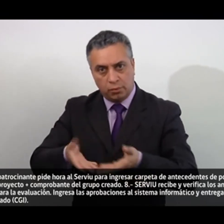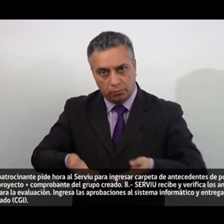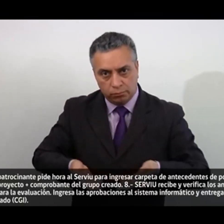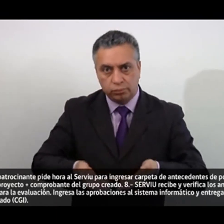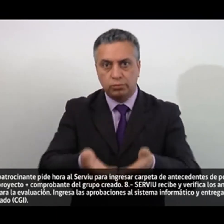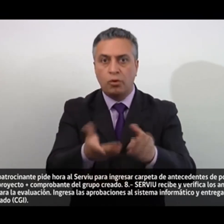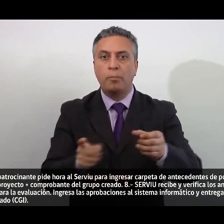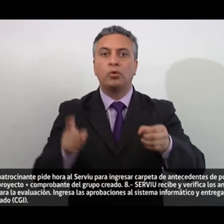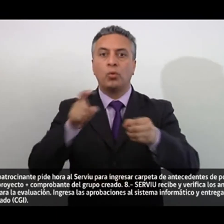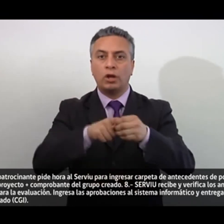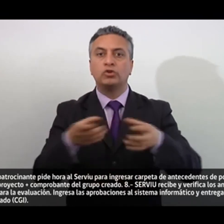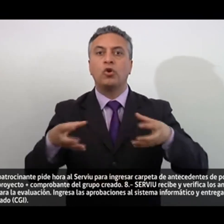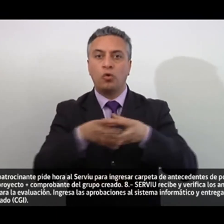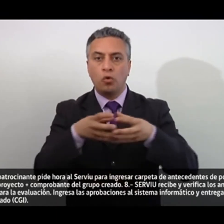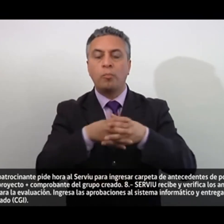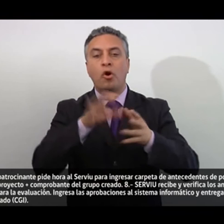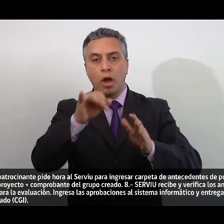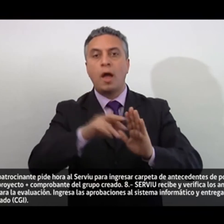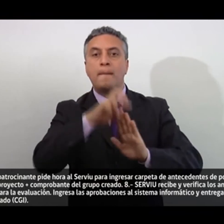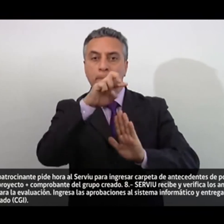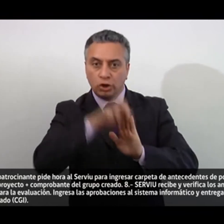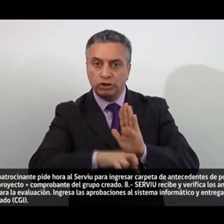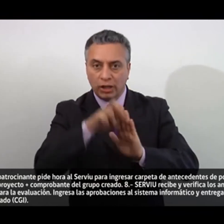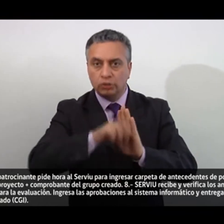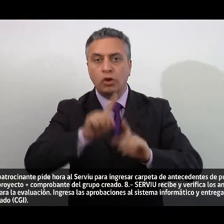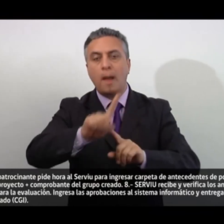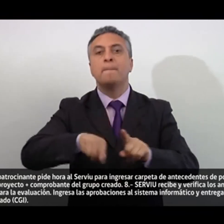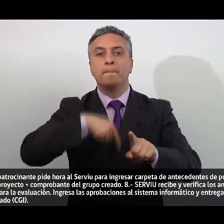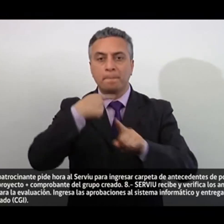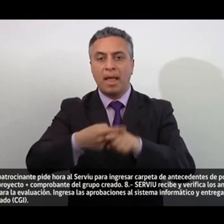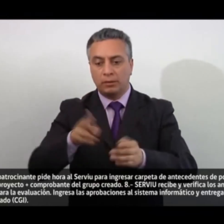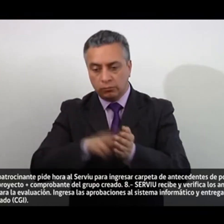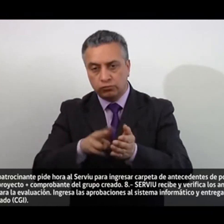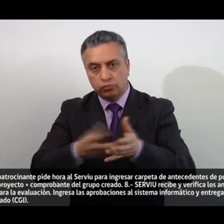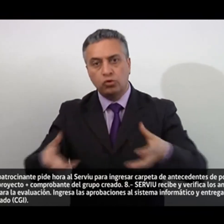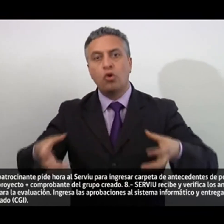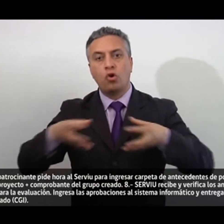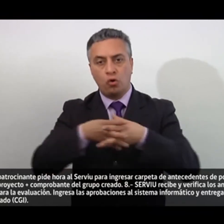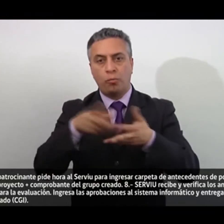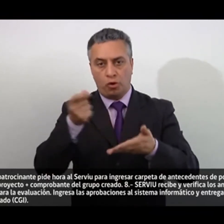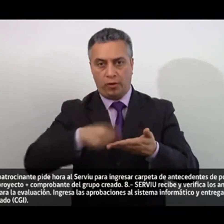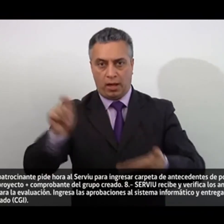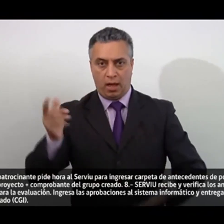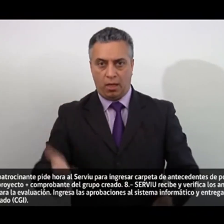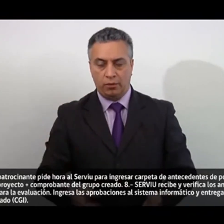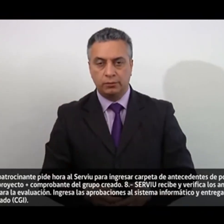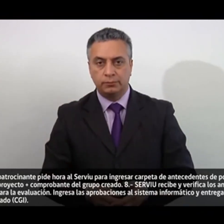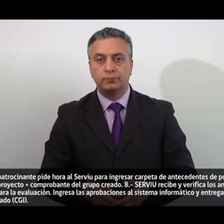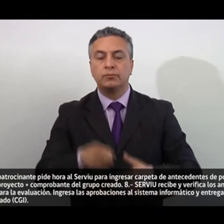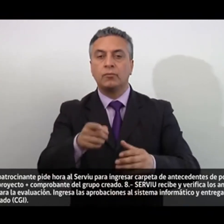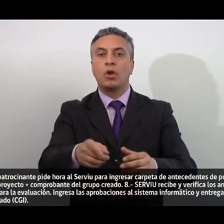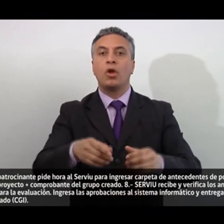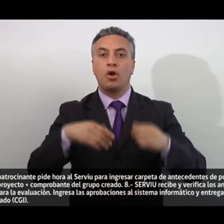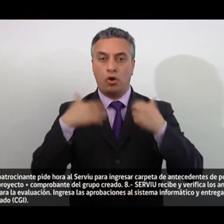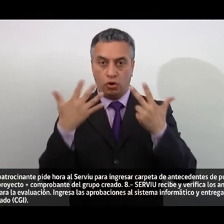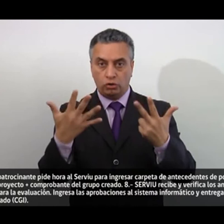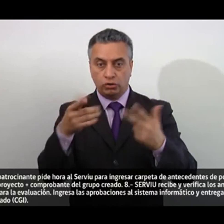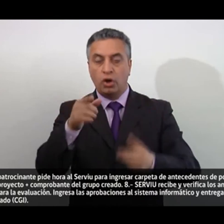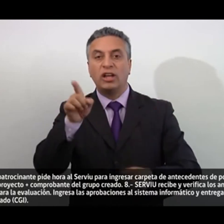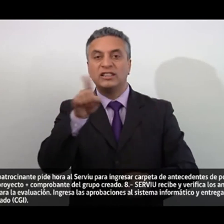antecedentes de postulación del grupo y del proyecto más comprobante del grupo creado. 8.